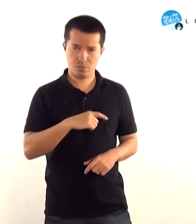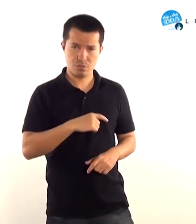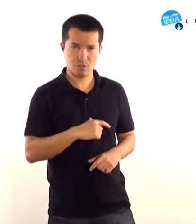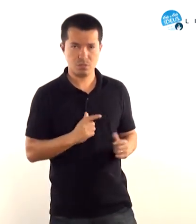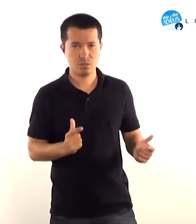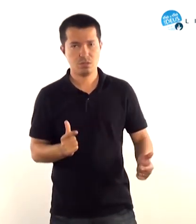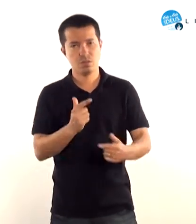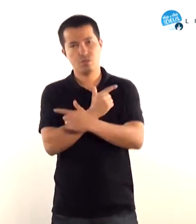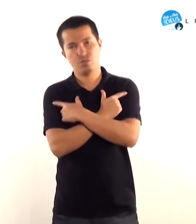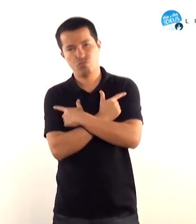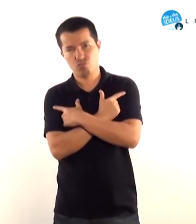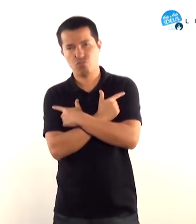Para onde ele foi?